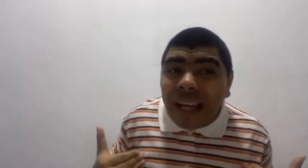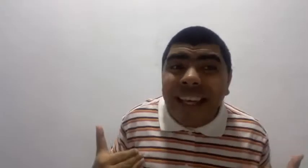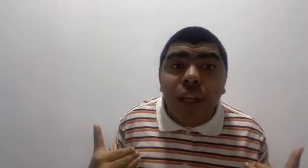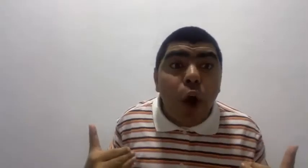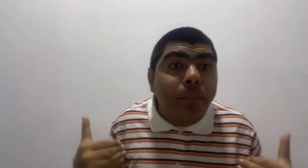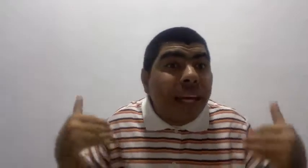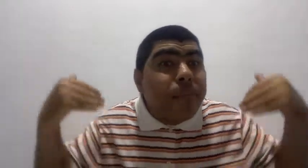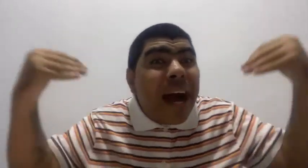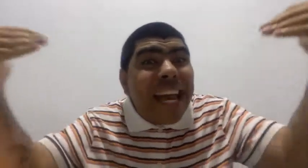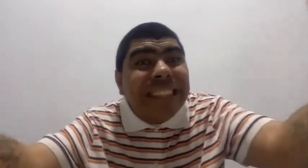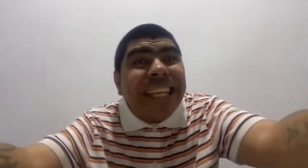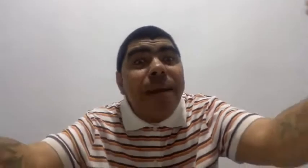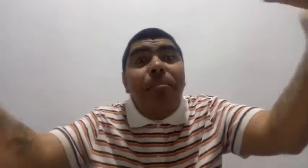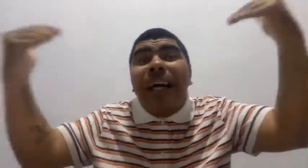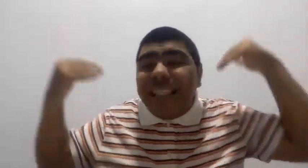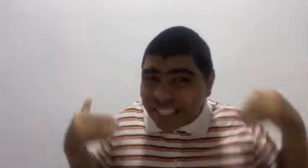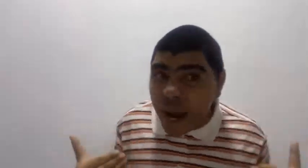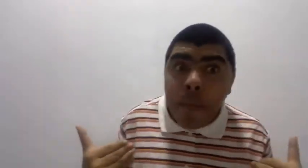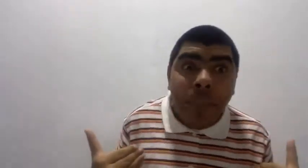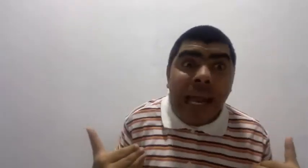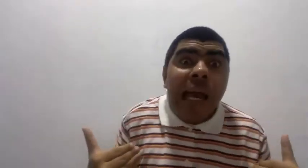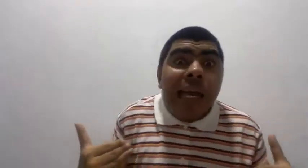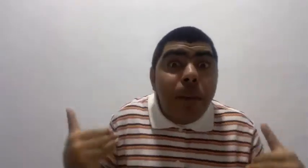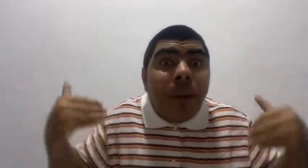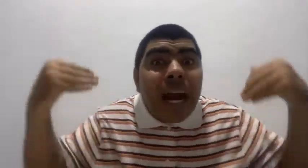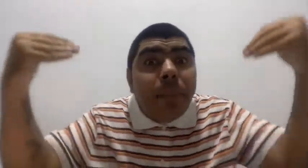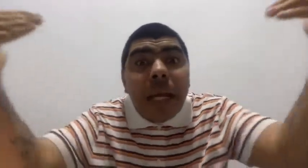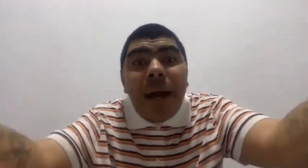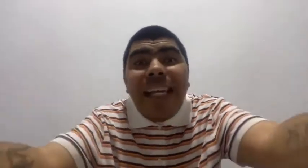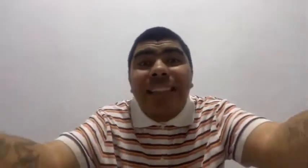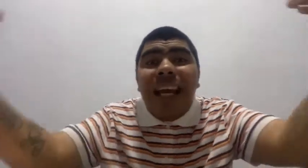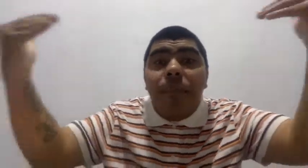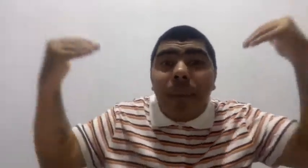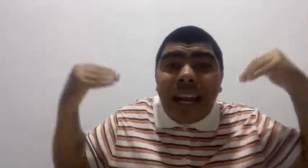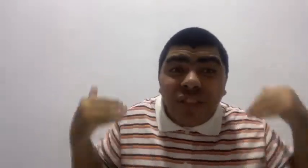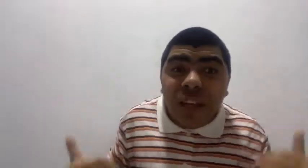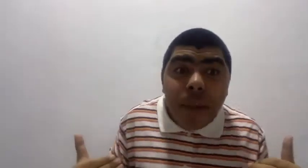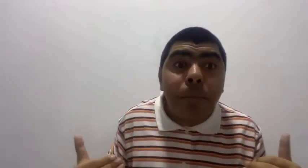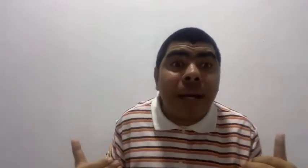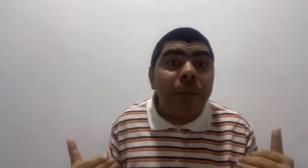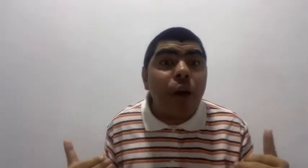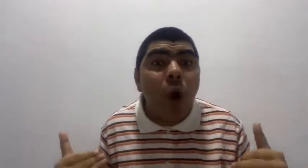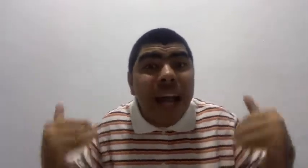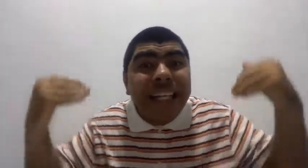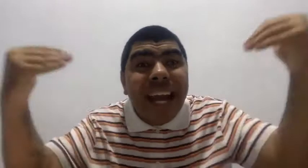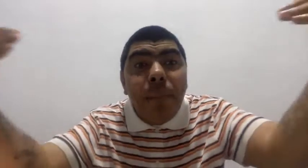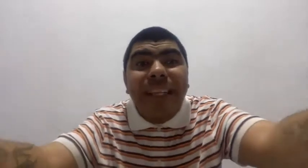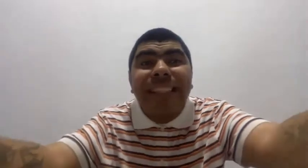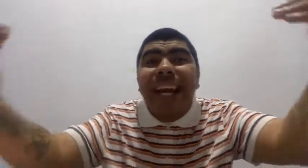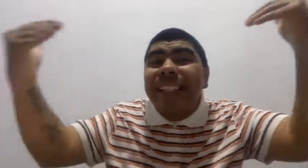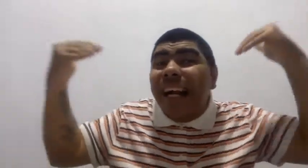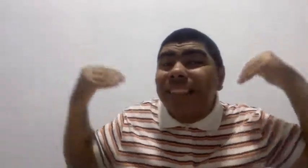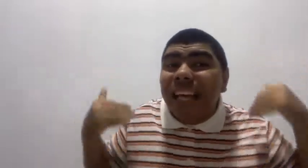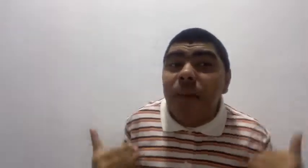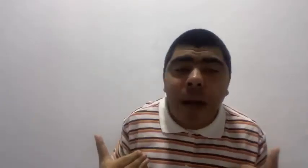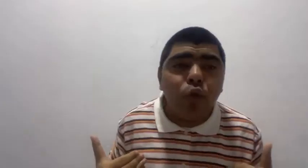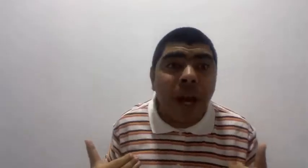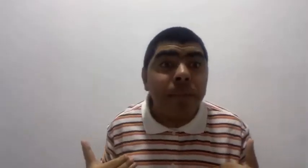de Dios permanece para siempre. Y para permanecer para siempre, hermano, hay que aprender a alcanzar madurez.